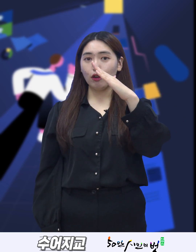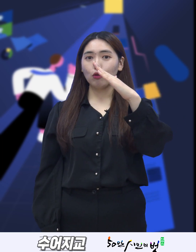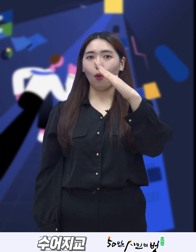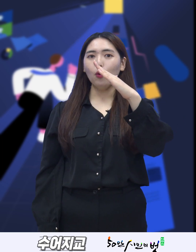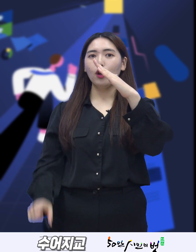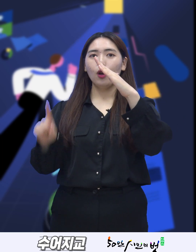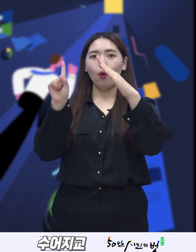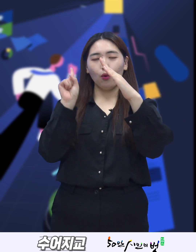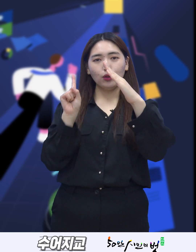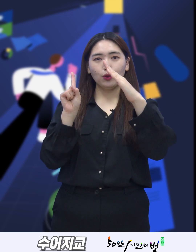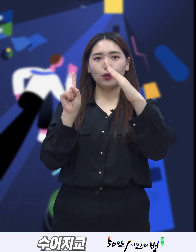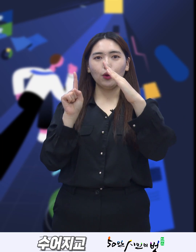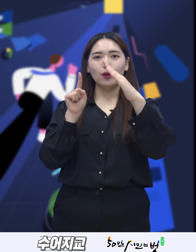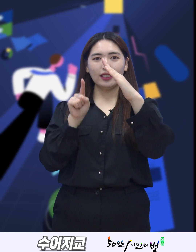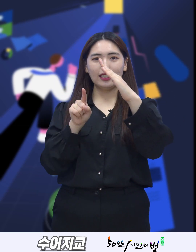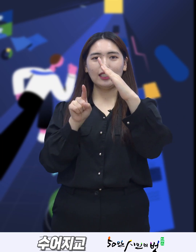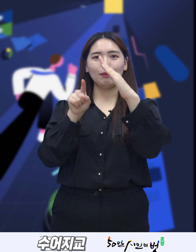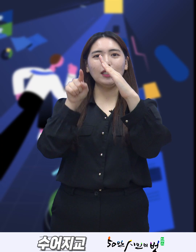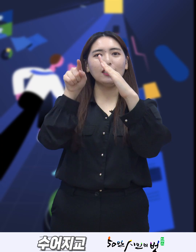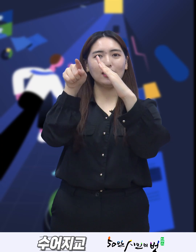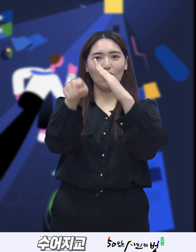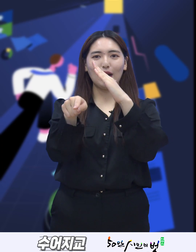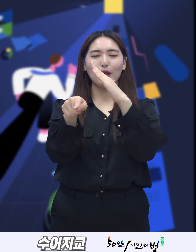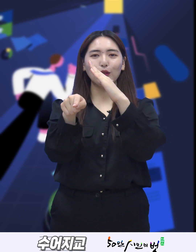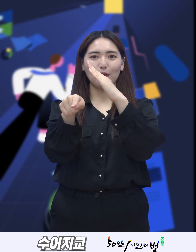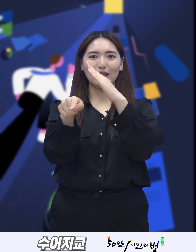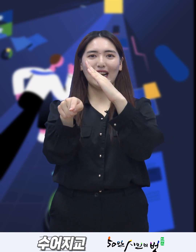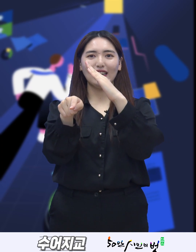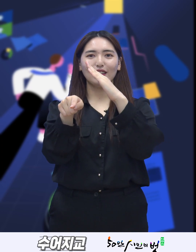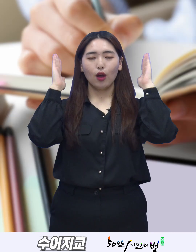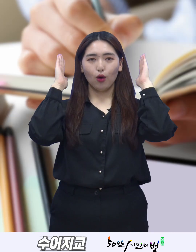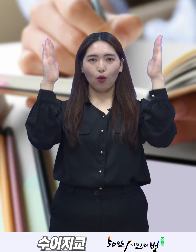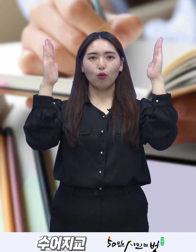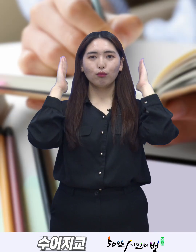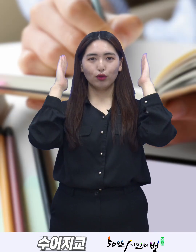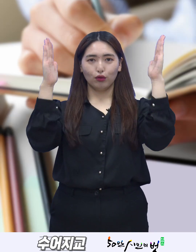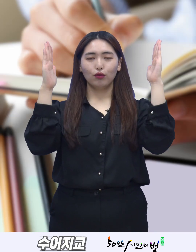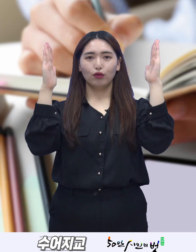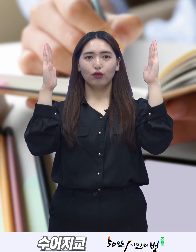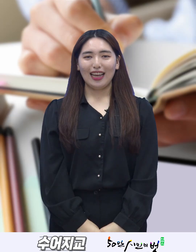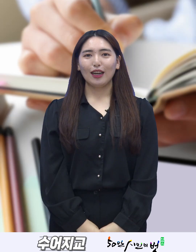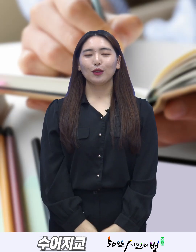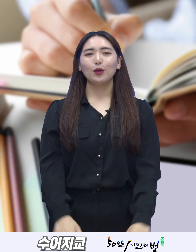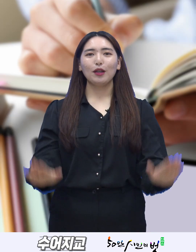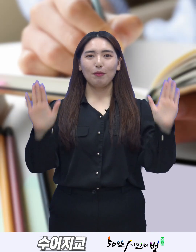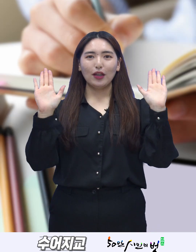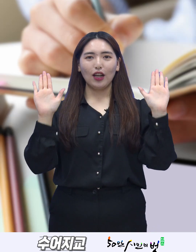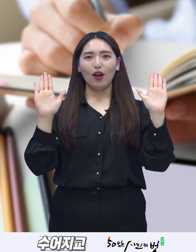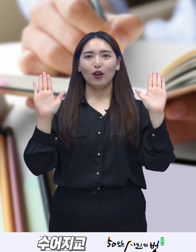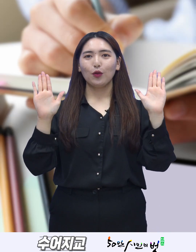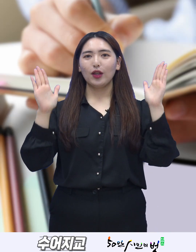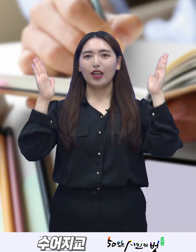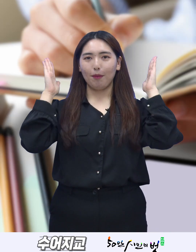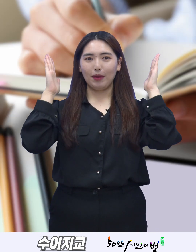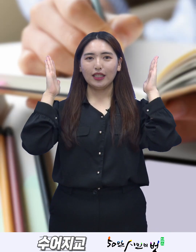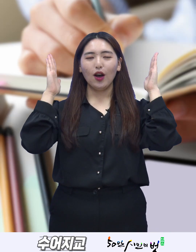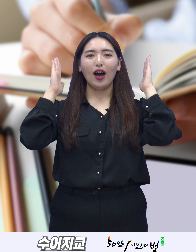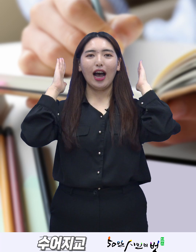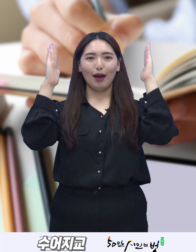세우고 오른손으로 그 집을 들어가면 됩니다. 공부. 양손을 펴서 귀 옆에서